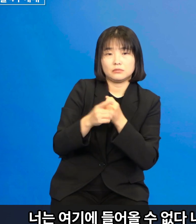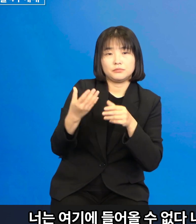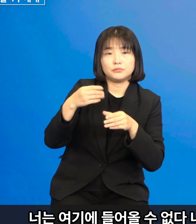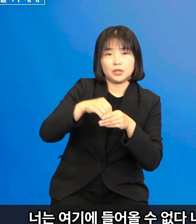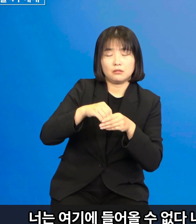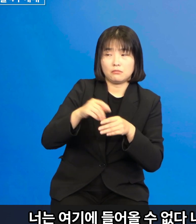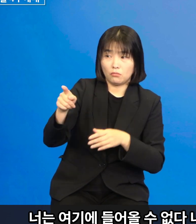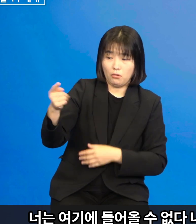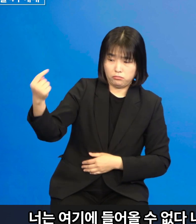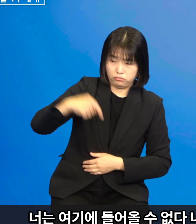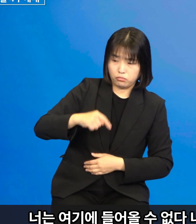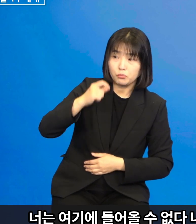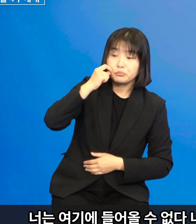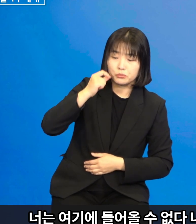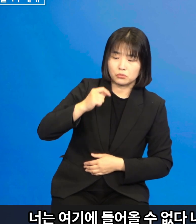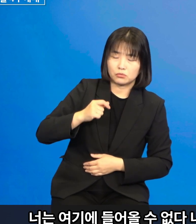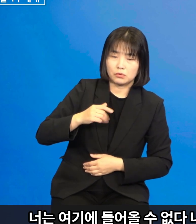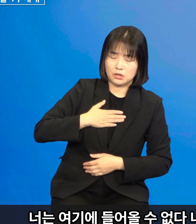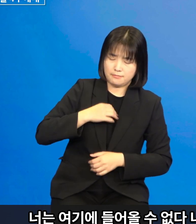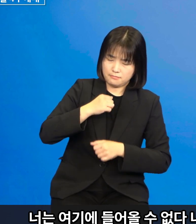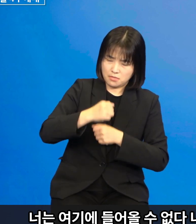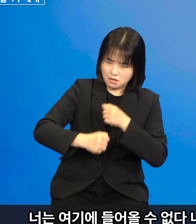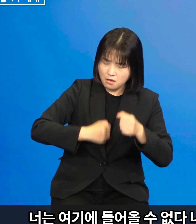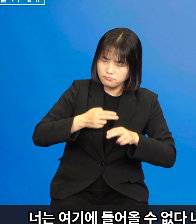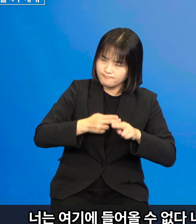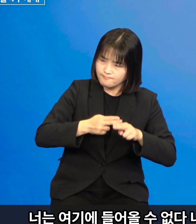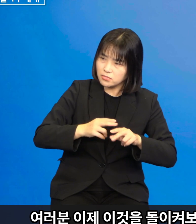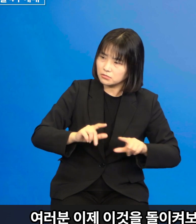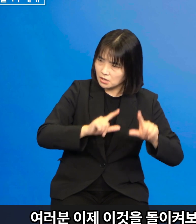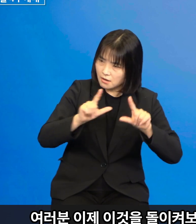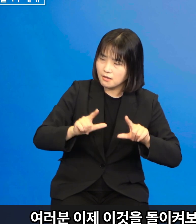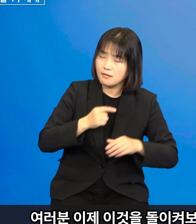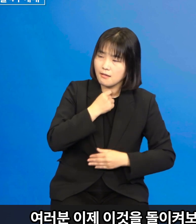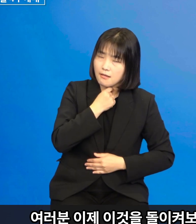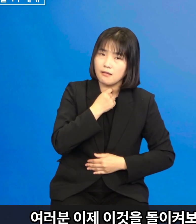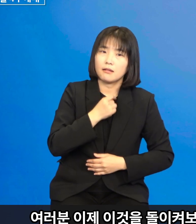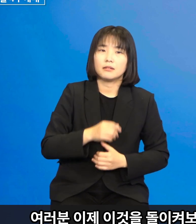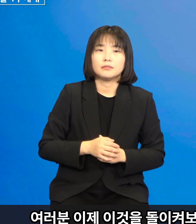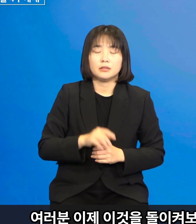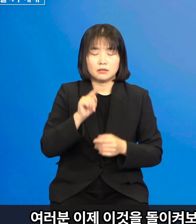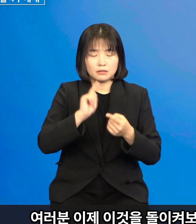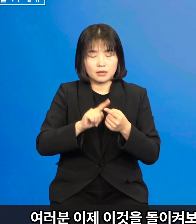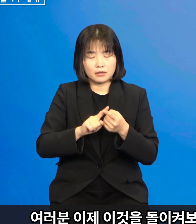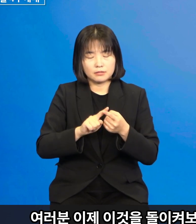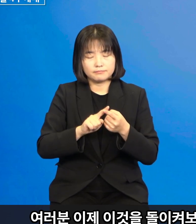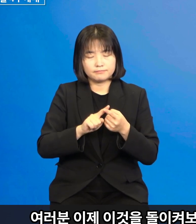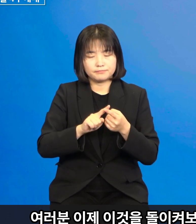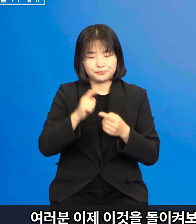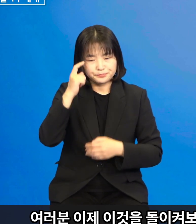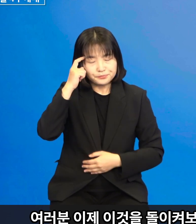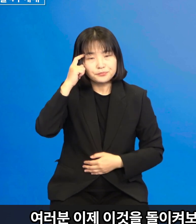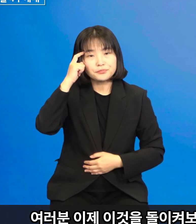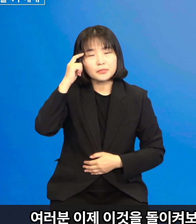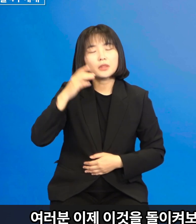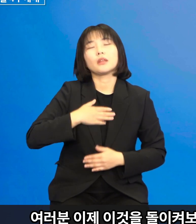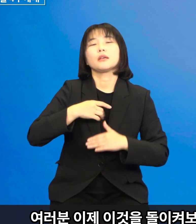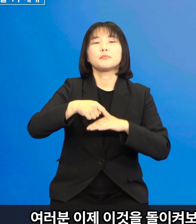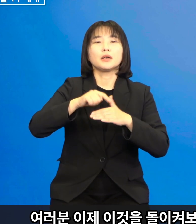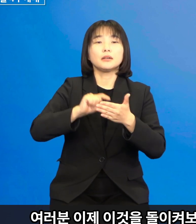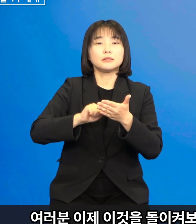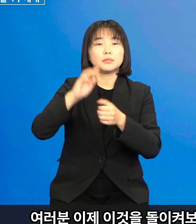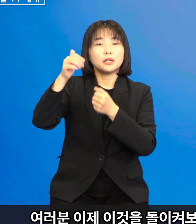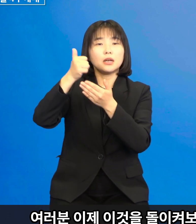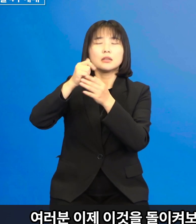들어올 수 없다. 나는 내 마음대로 살겠다. 그거거든요. 여러분, 이제 이것을 돌이켜보면 내 마음에